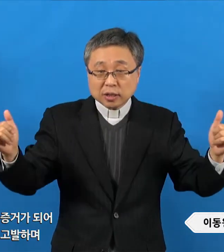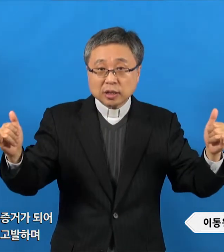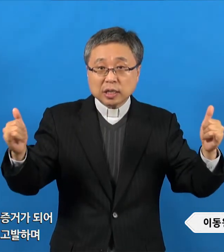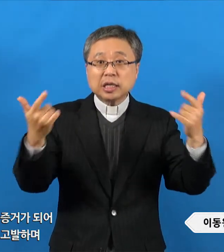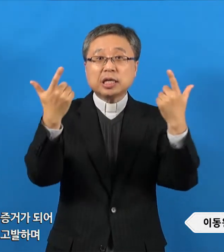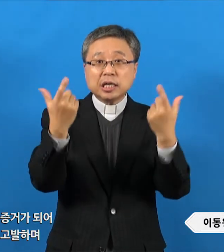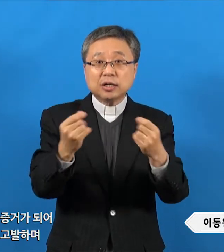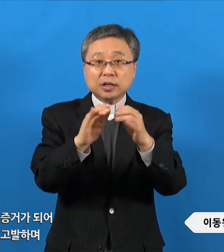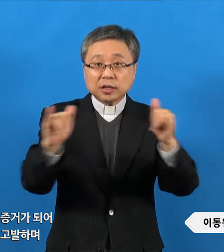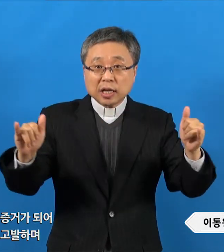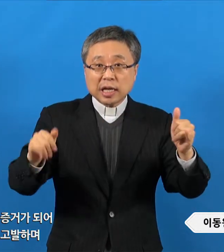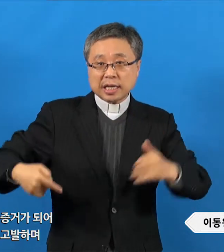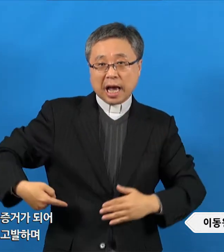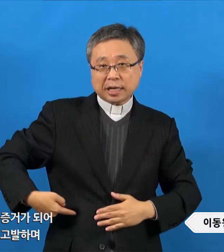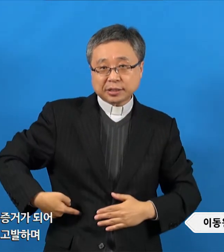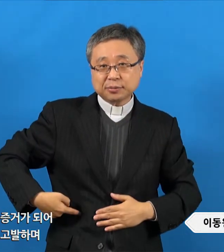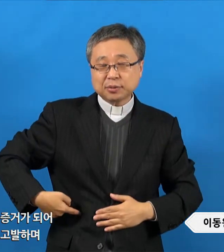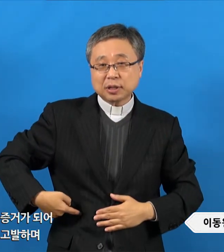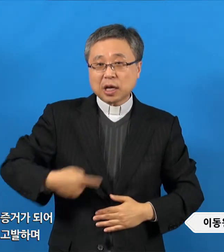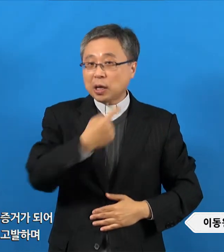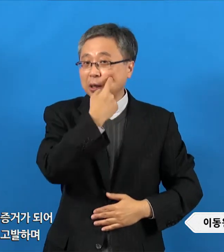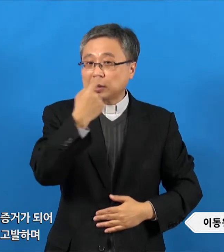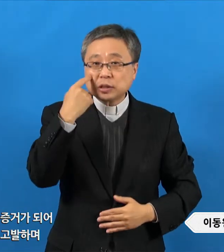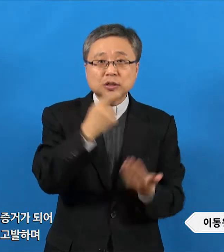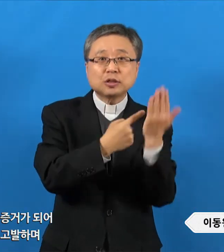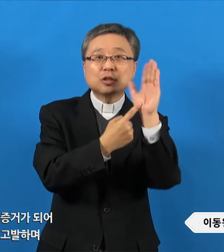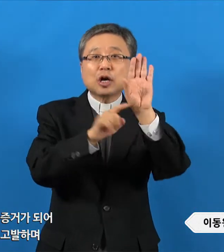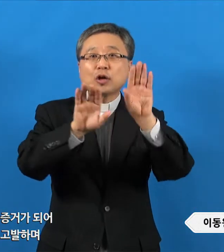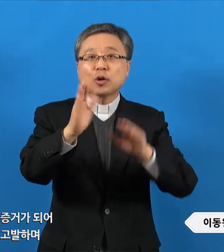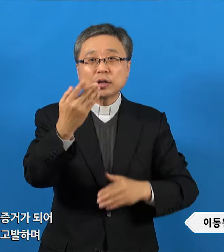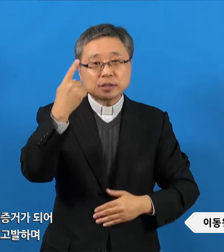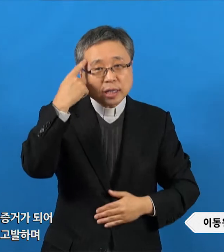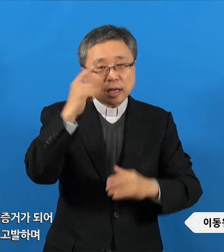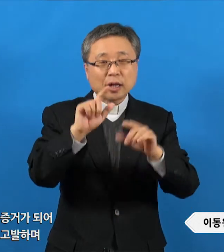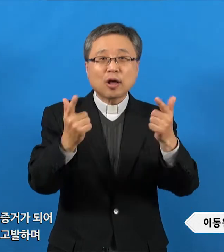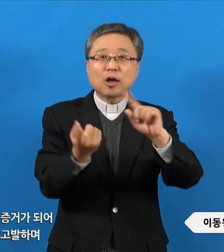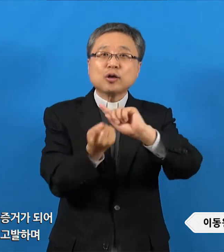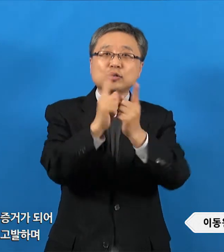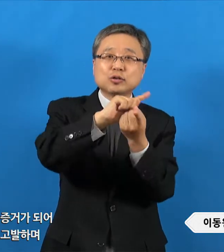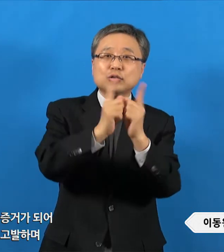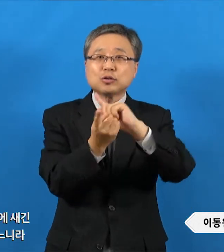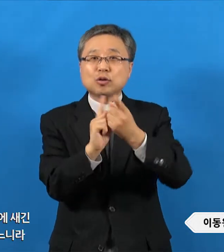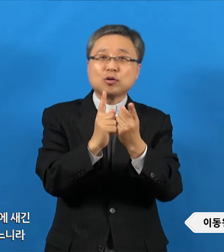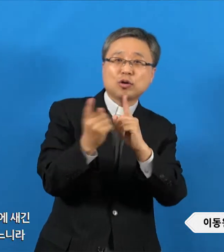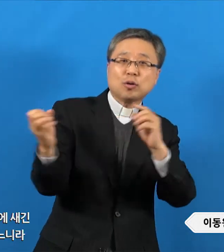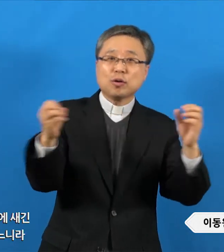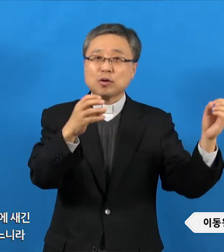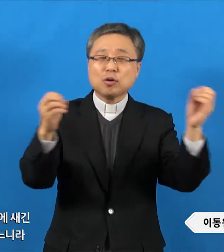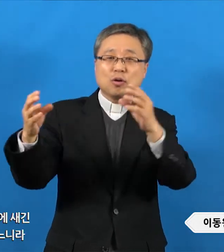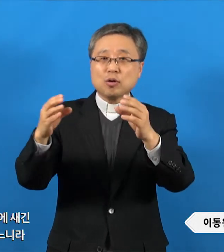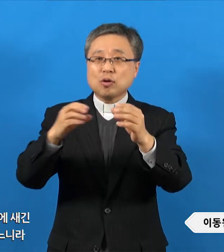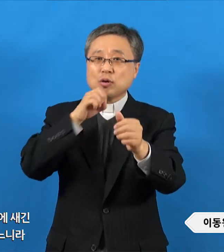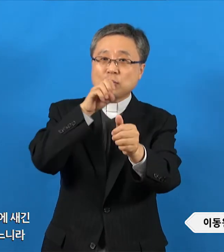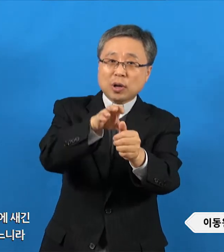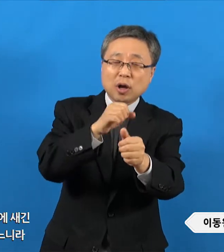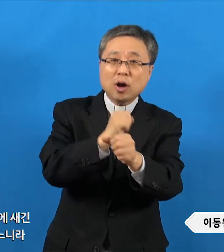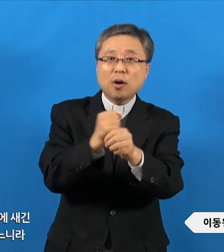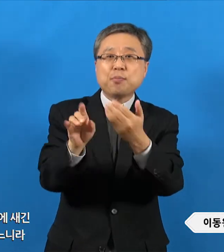이런 이들은 그 양심이 증거가 되어 그 생각들이 서로 혹은 고발하며 혹은 변명하며